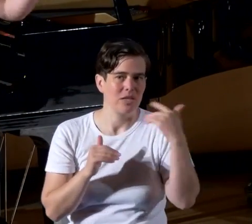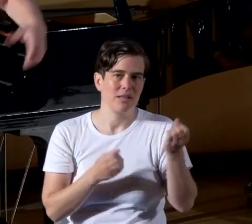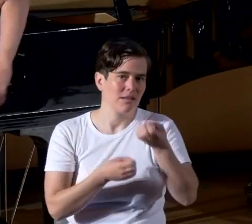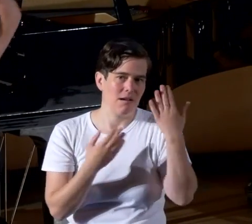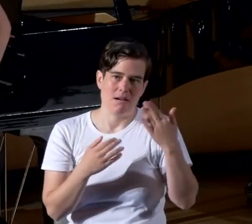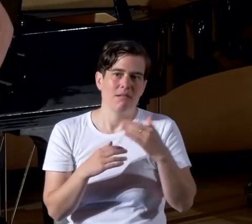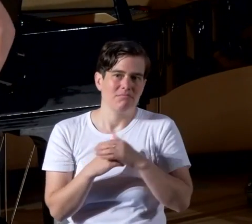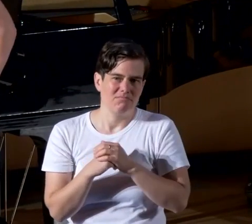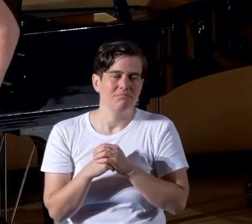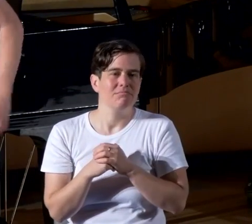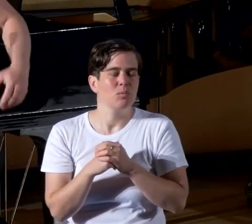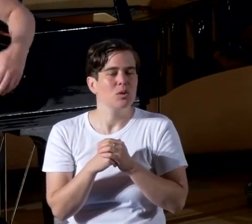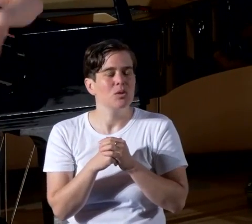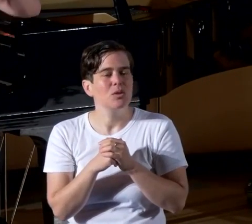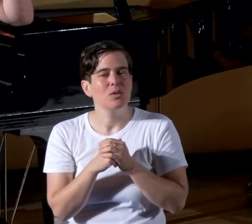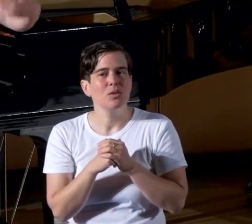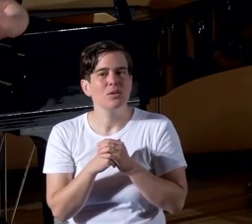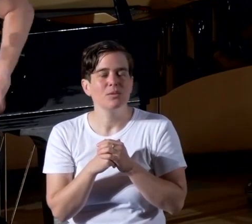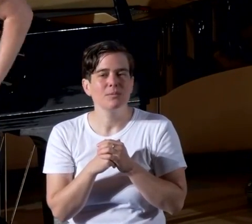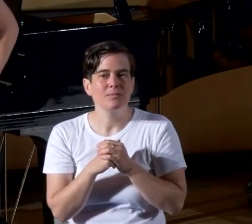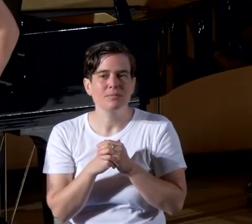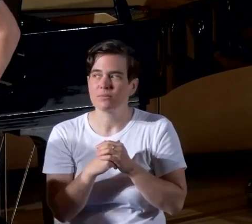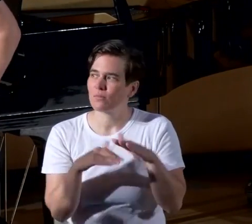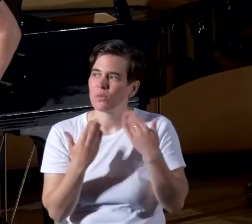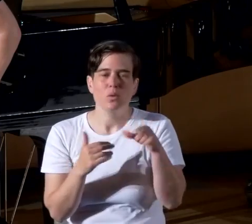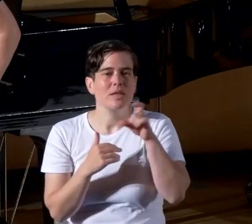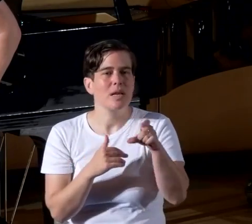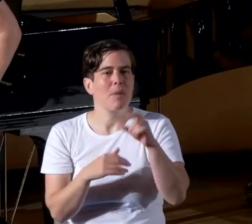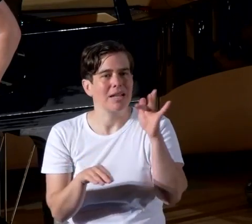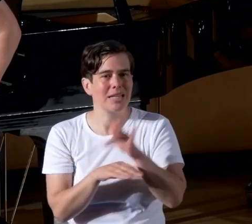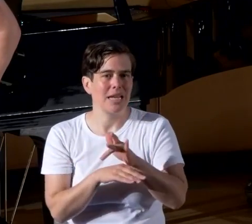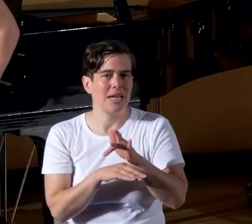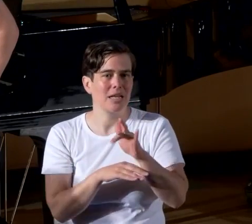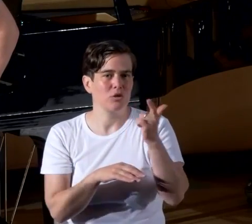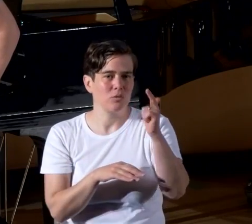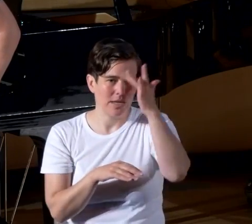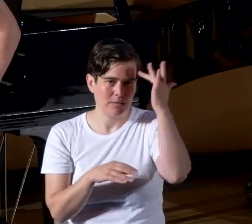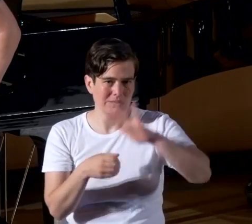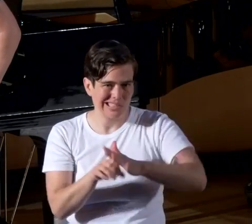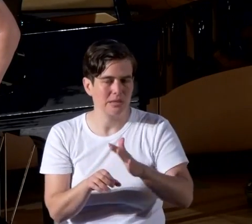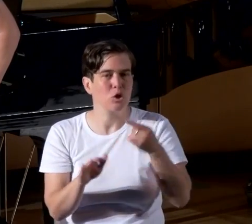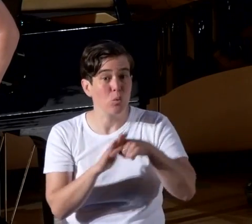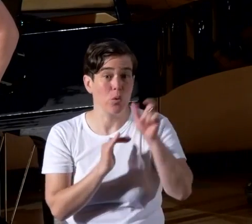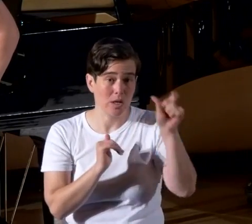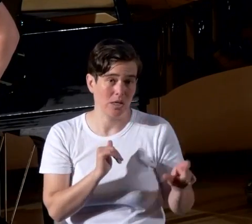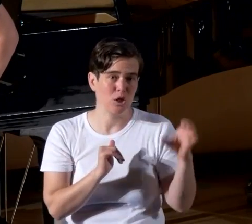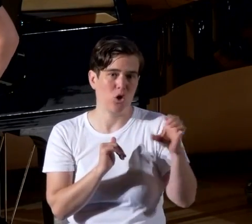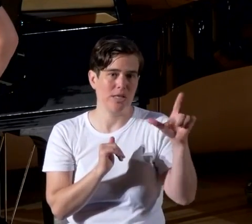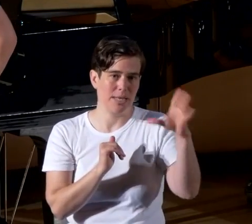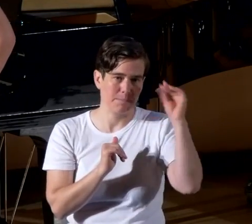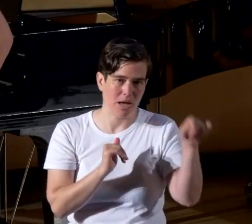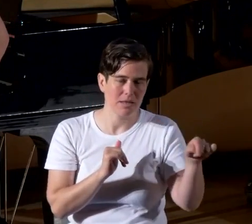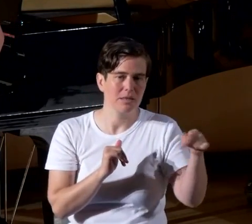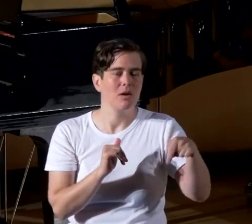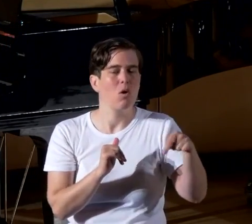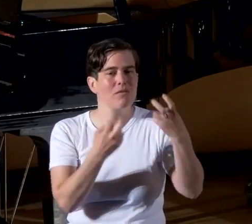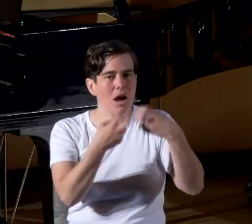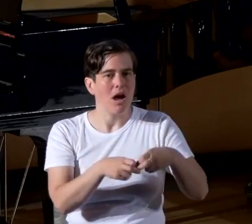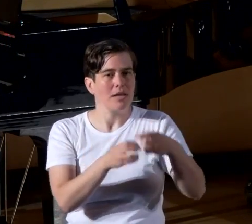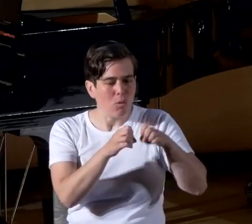wurde das Thema gegen Homophobie auch mit ihm und durch ihn auch weiter noch in unserem